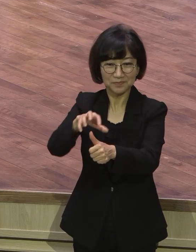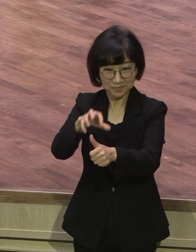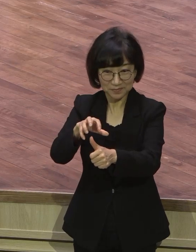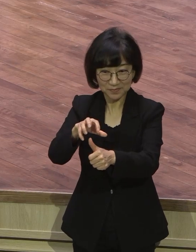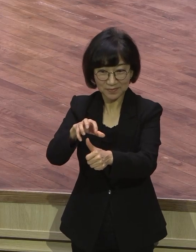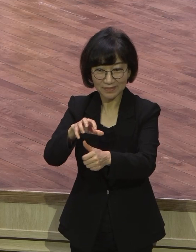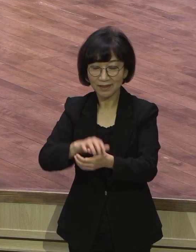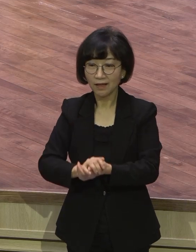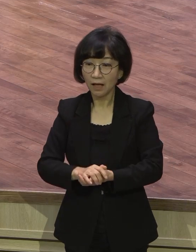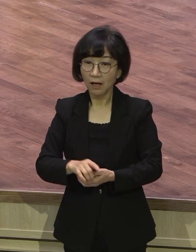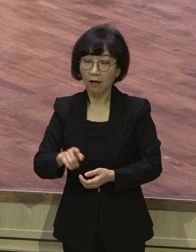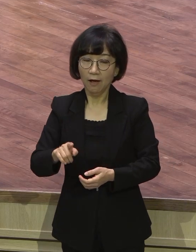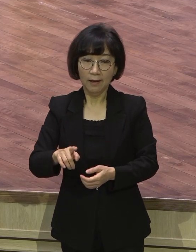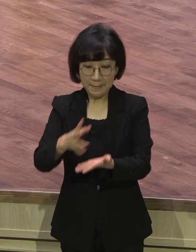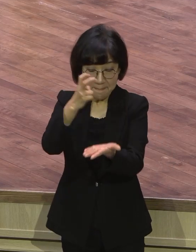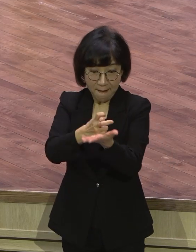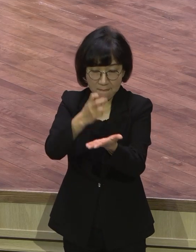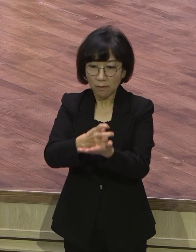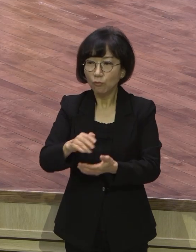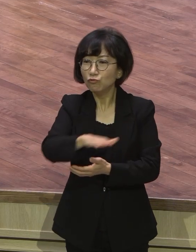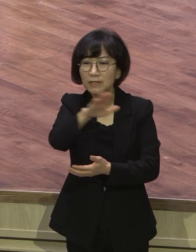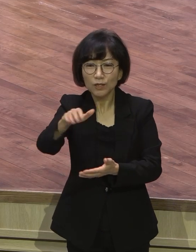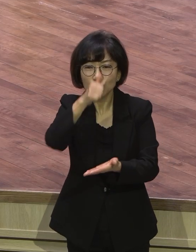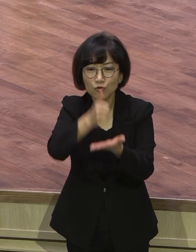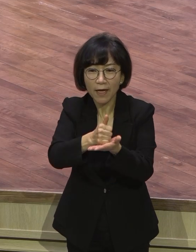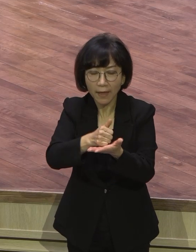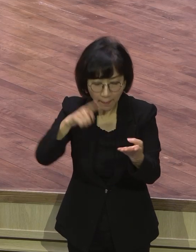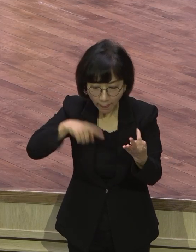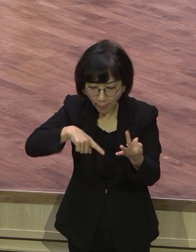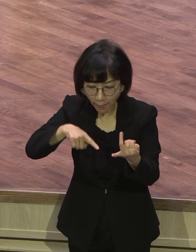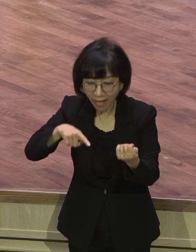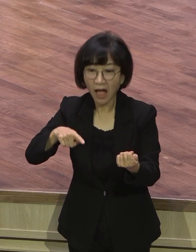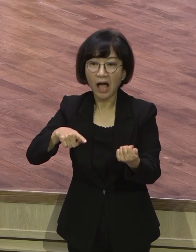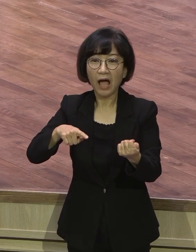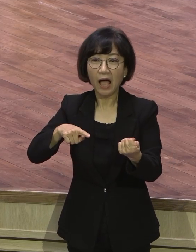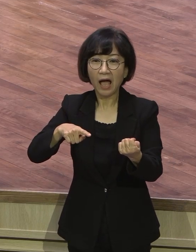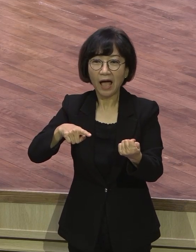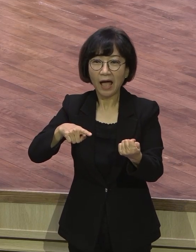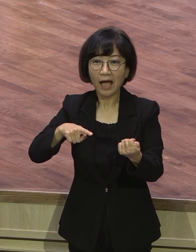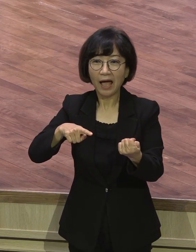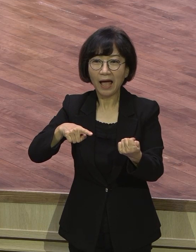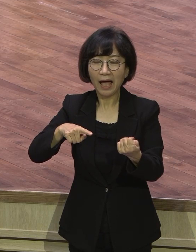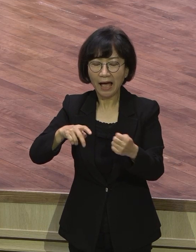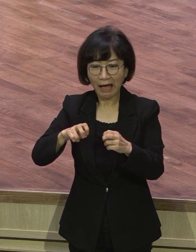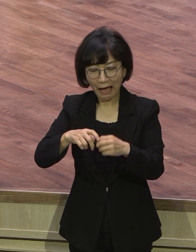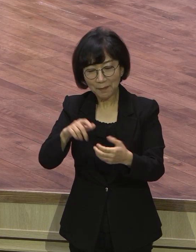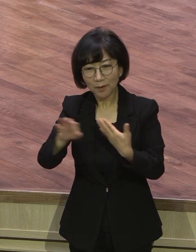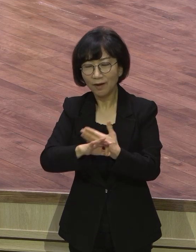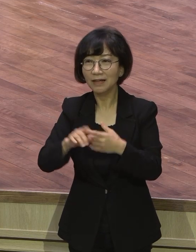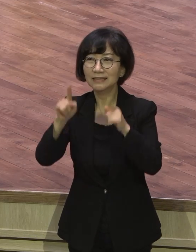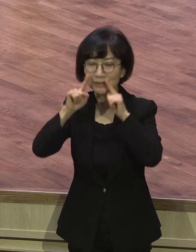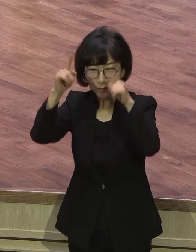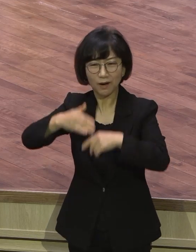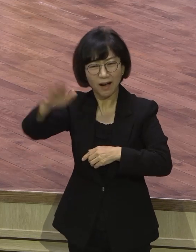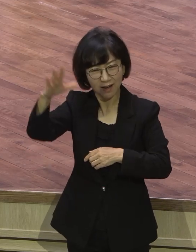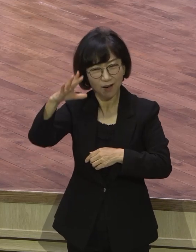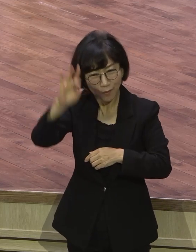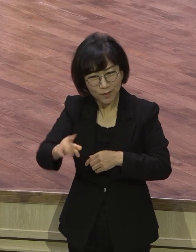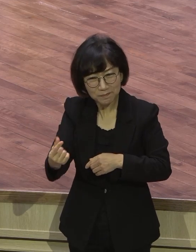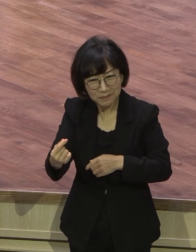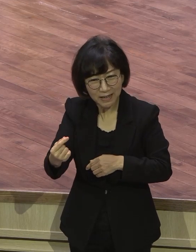그 지은 절을 법대로 하면 죽을 뿐만 아니라 지옥에 빠졌어요. 사실 우리는